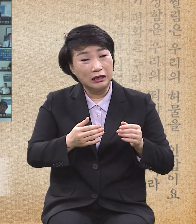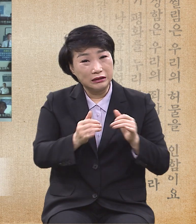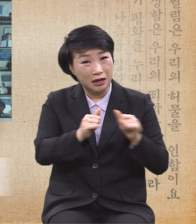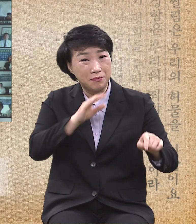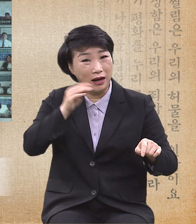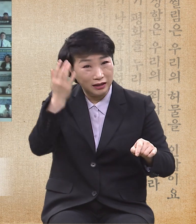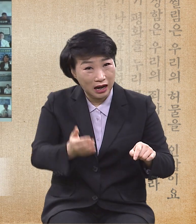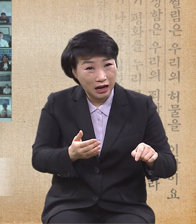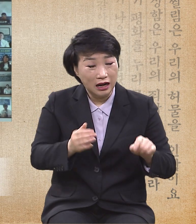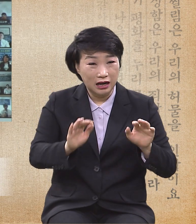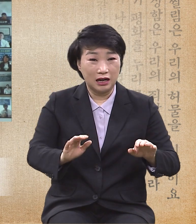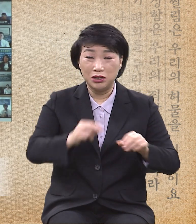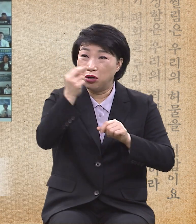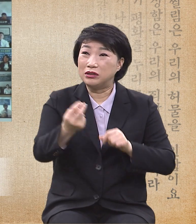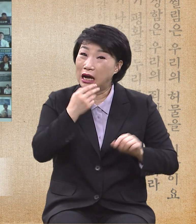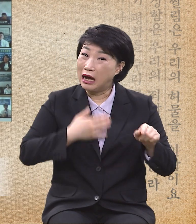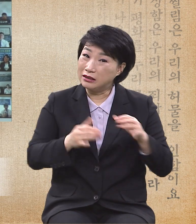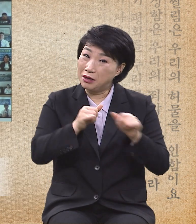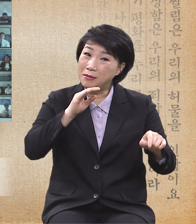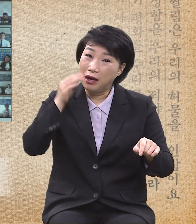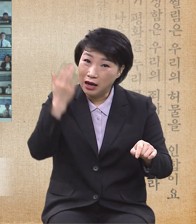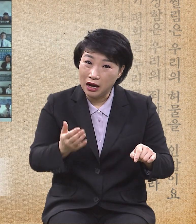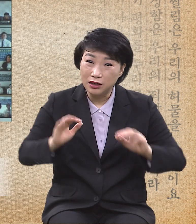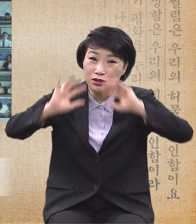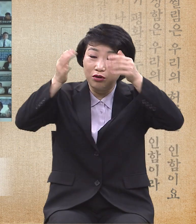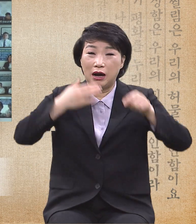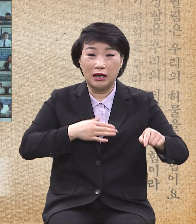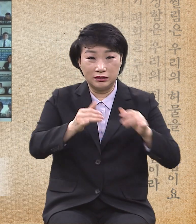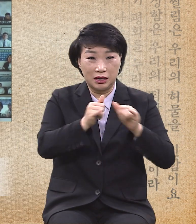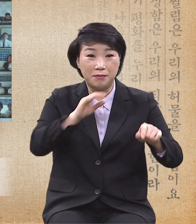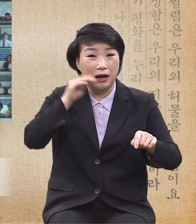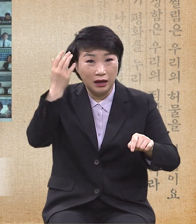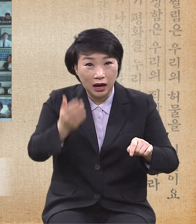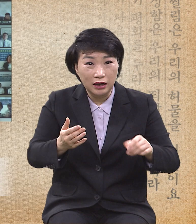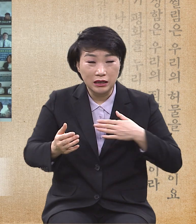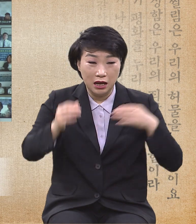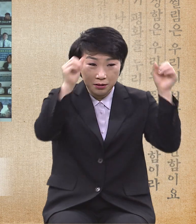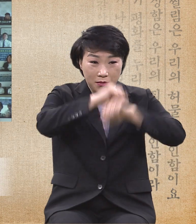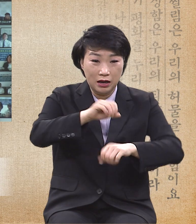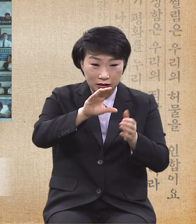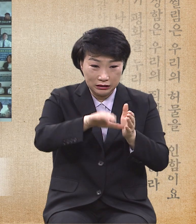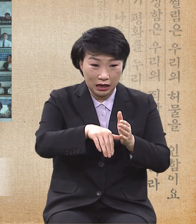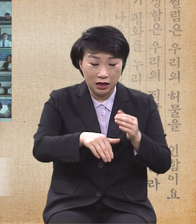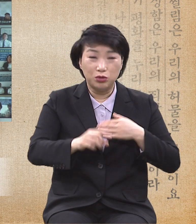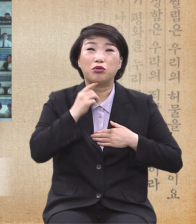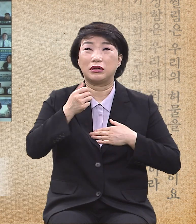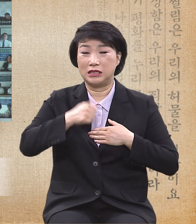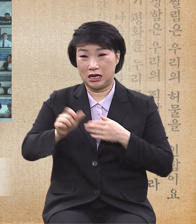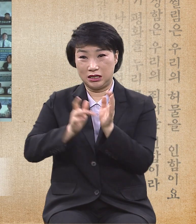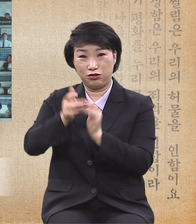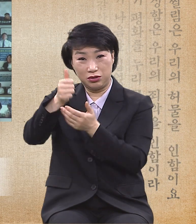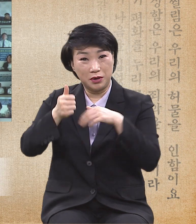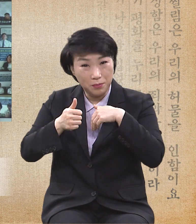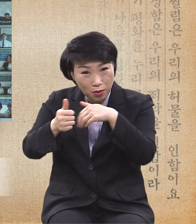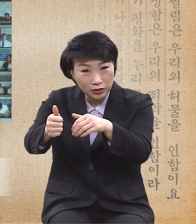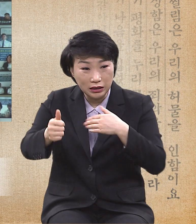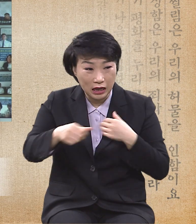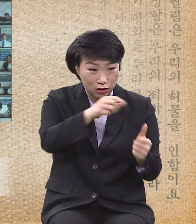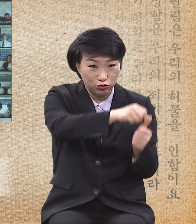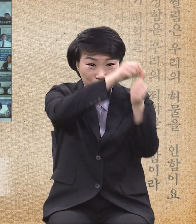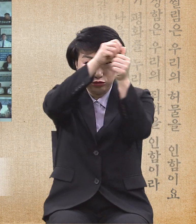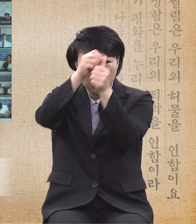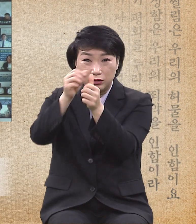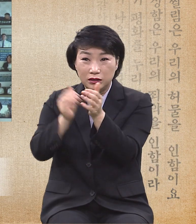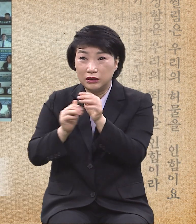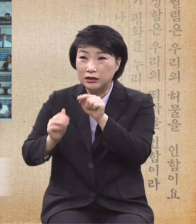사람이요, 천국을 아는 사람이요. 내가 멸망했을 때 독생자를 주셔서 나를